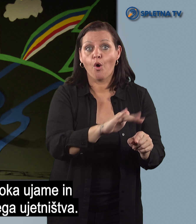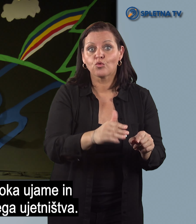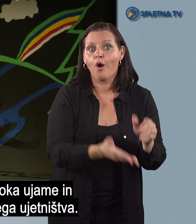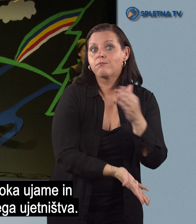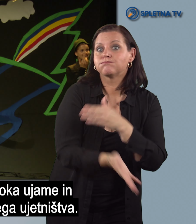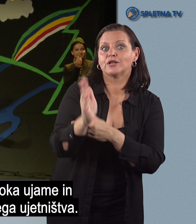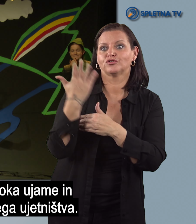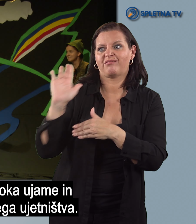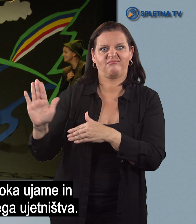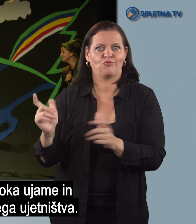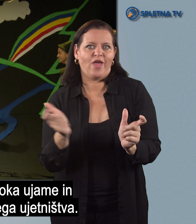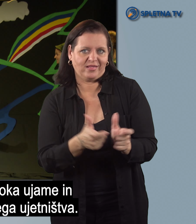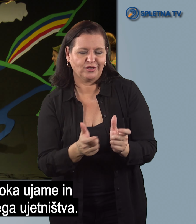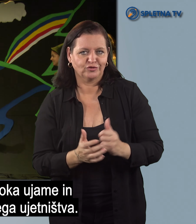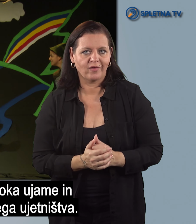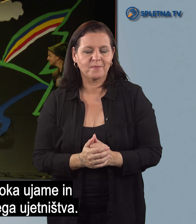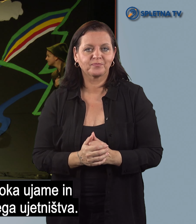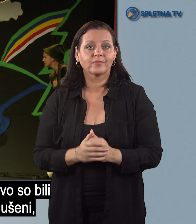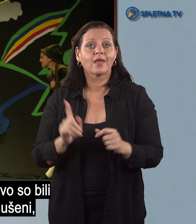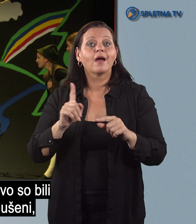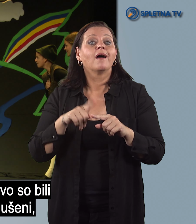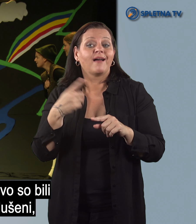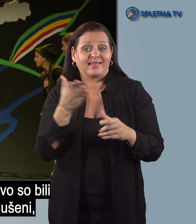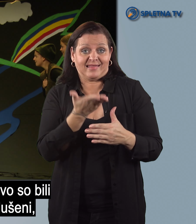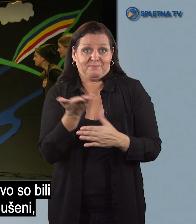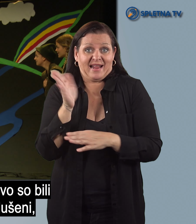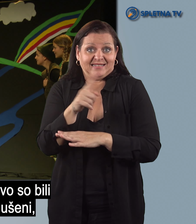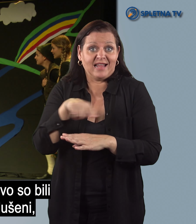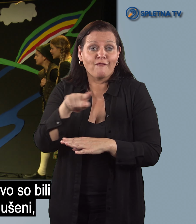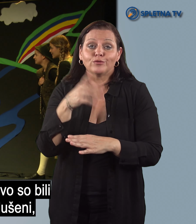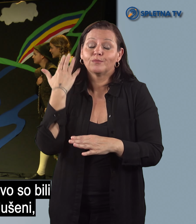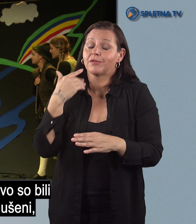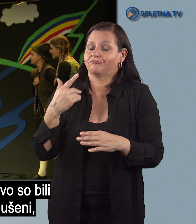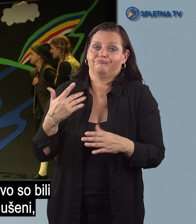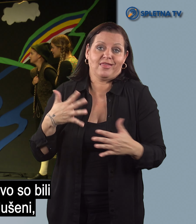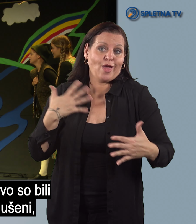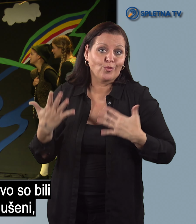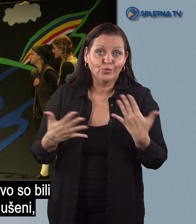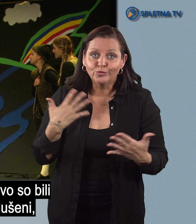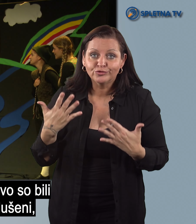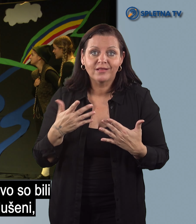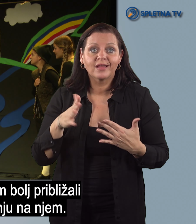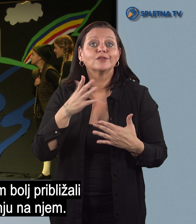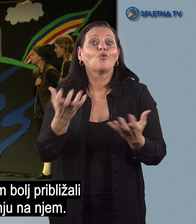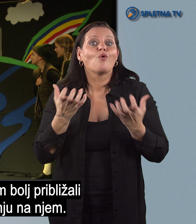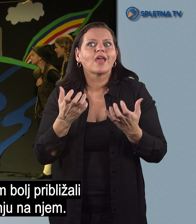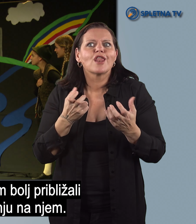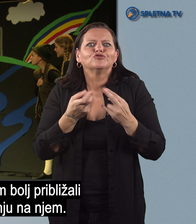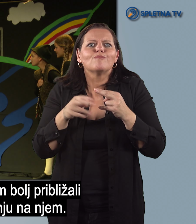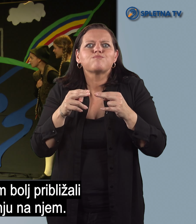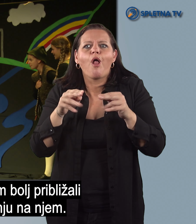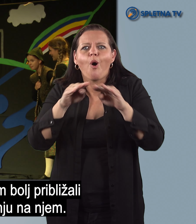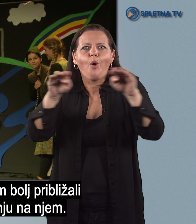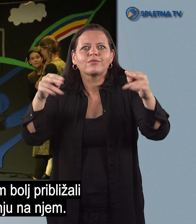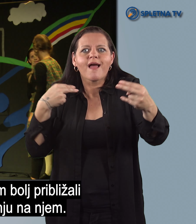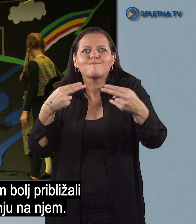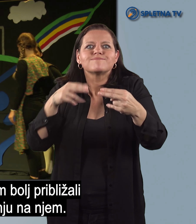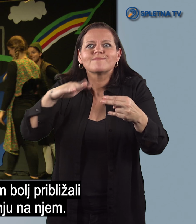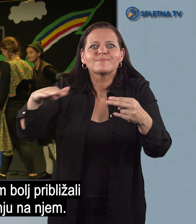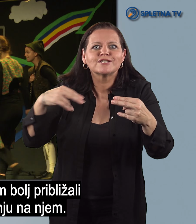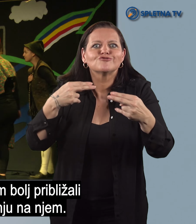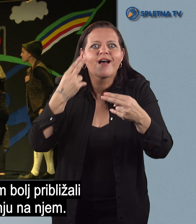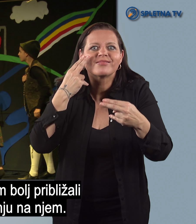njunega ujetništva. Nad predstavo so bili tako navdušeni, da so se hoteli čim bolj približati odru